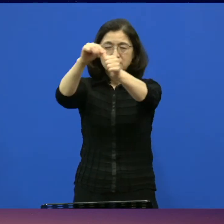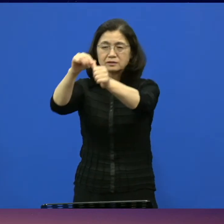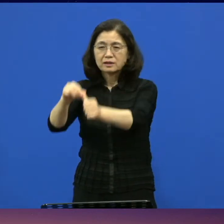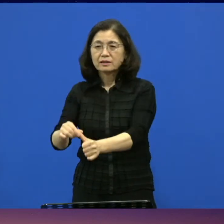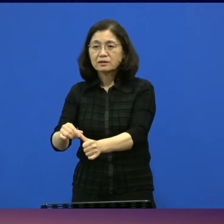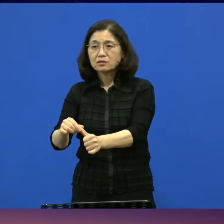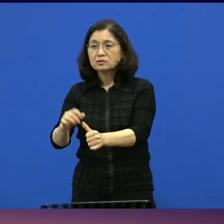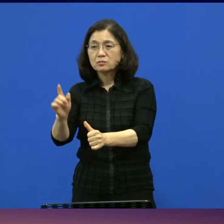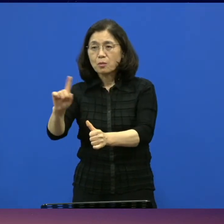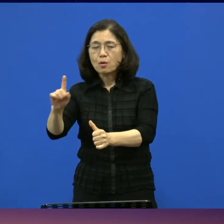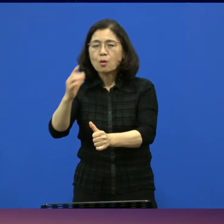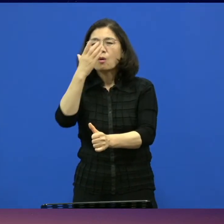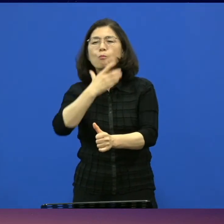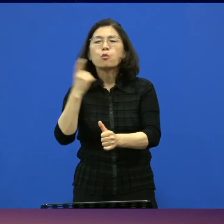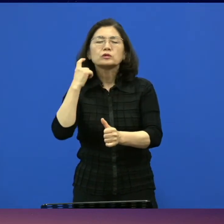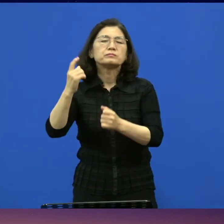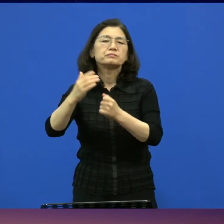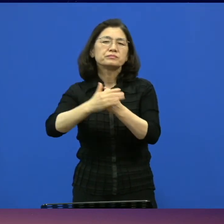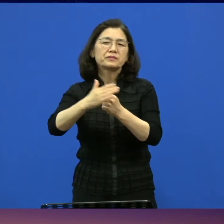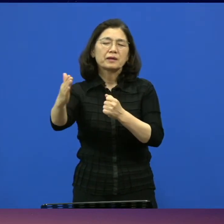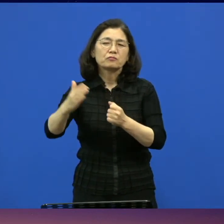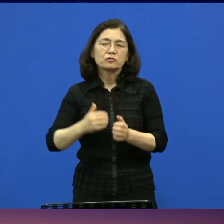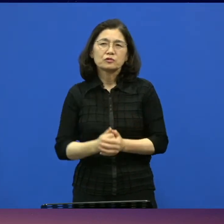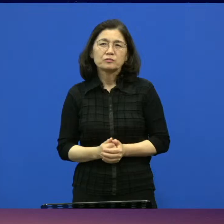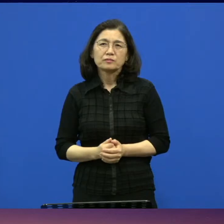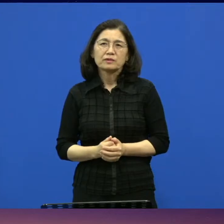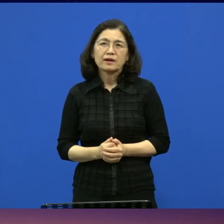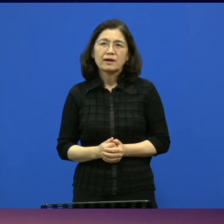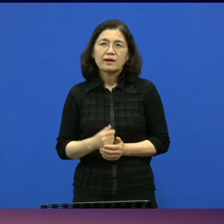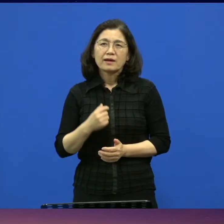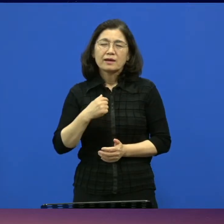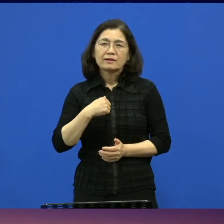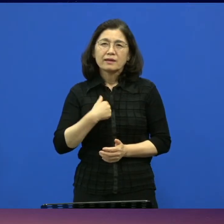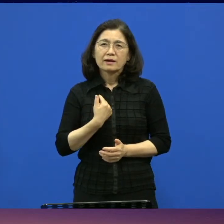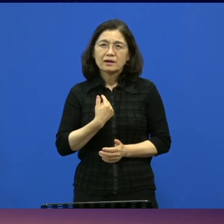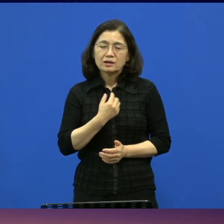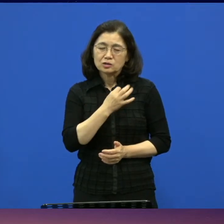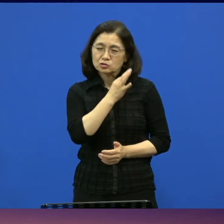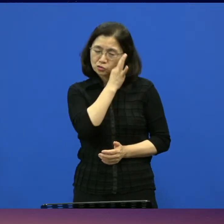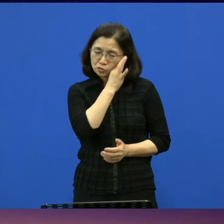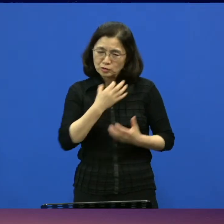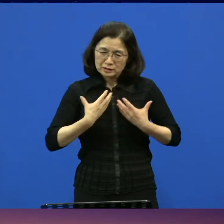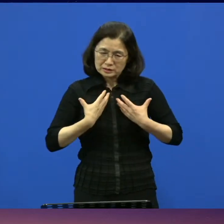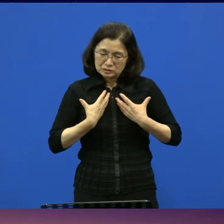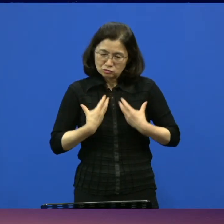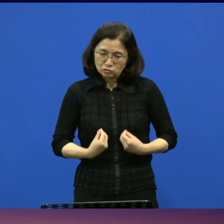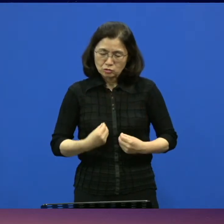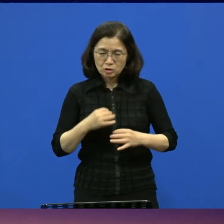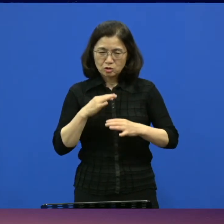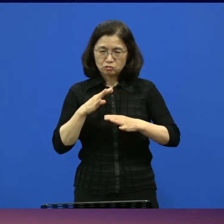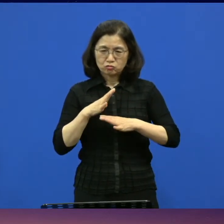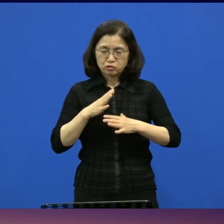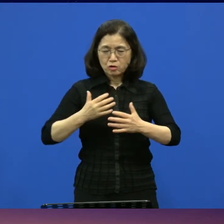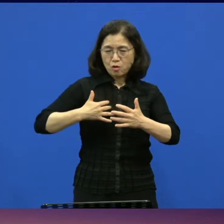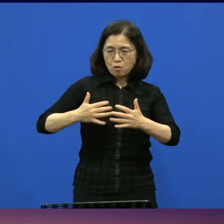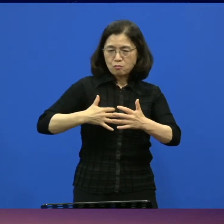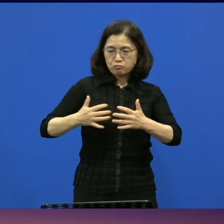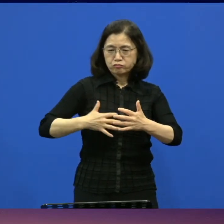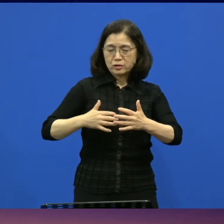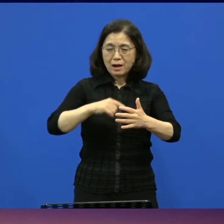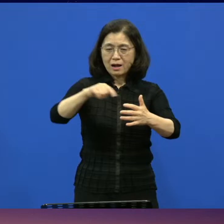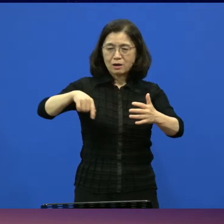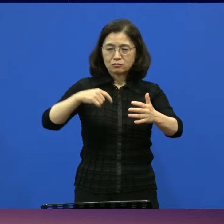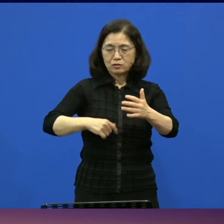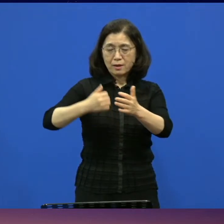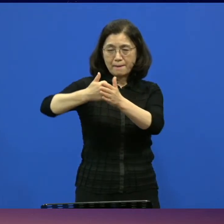여러분. 내 스스로 수치감과 정죄감과 좌절과 절망과 두려움과 불안 속에 빠져있던 우리를